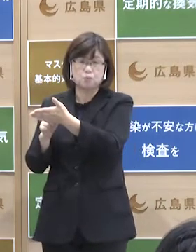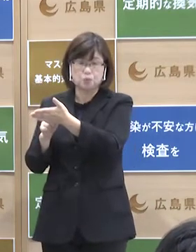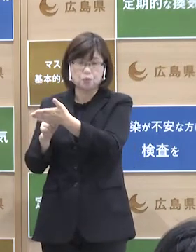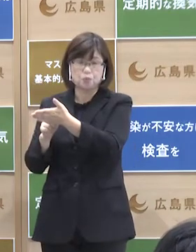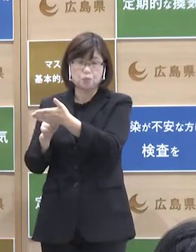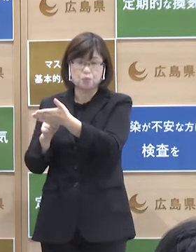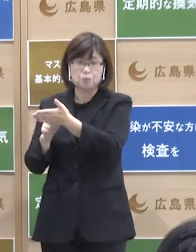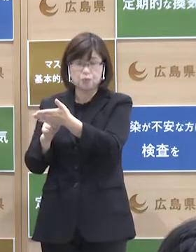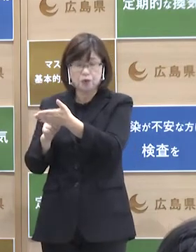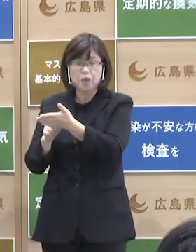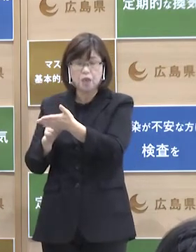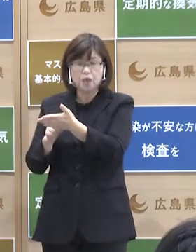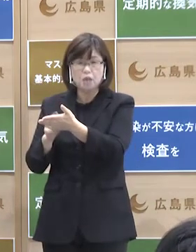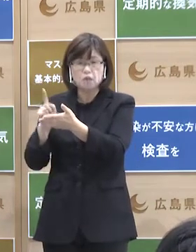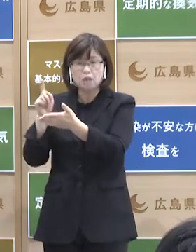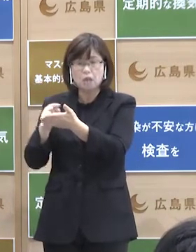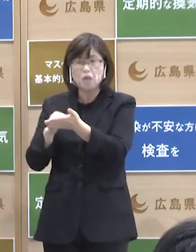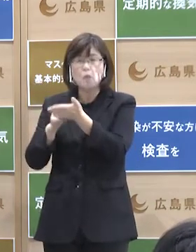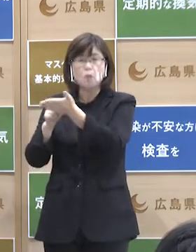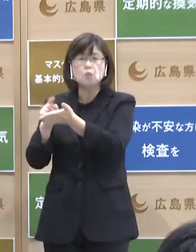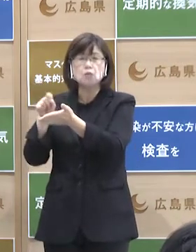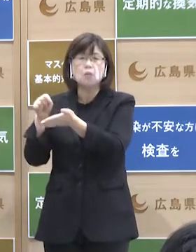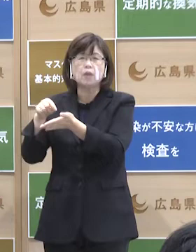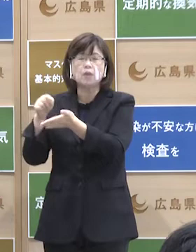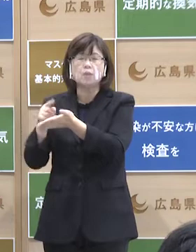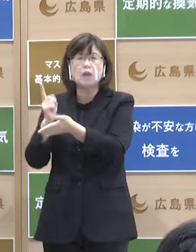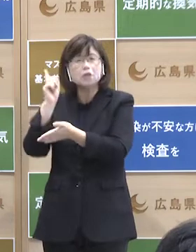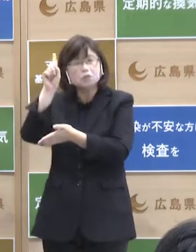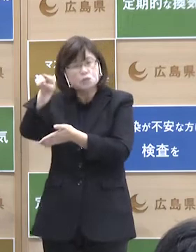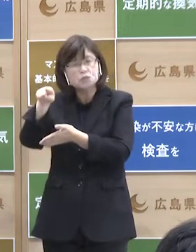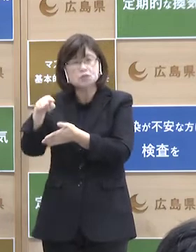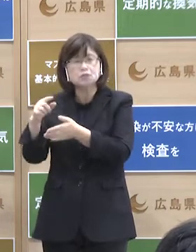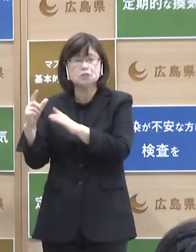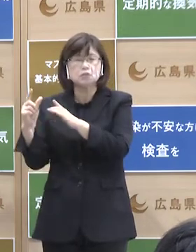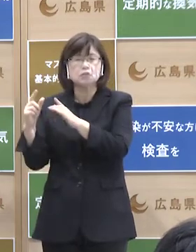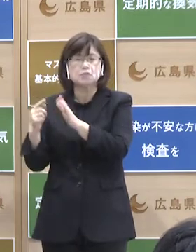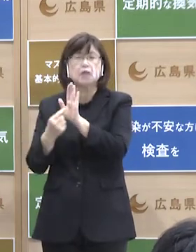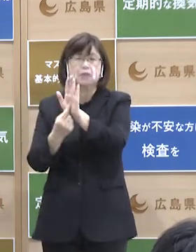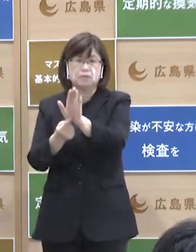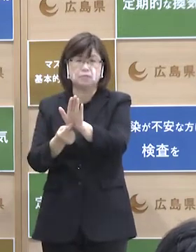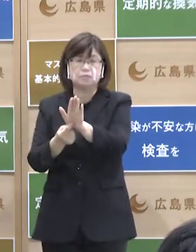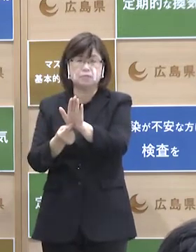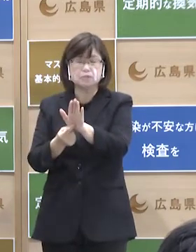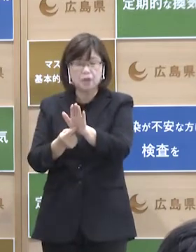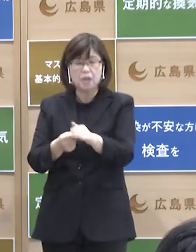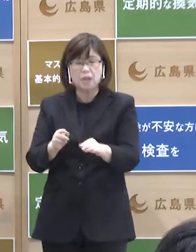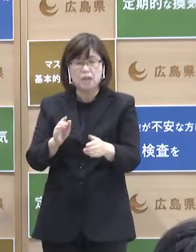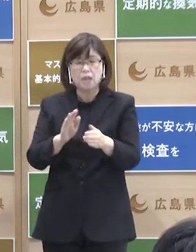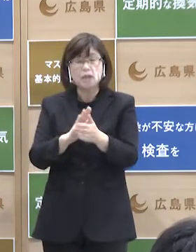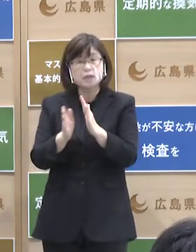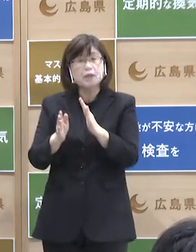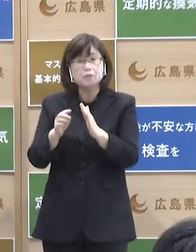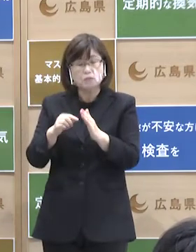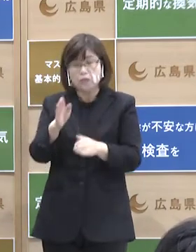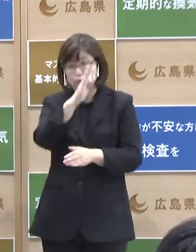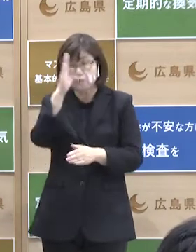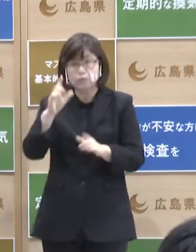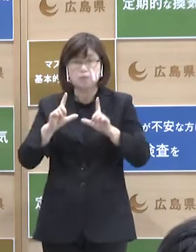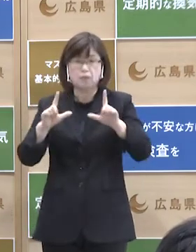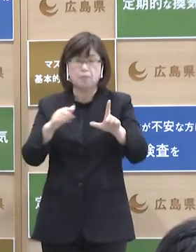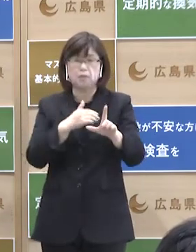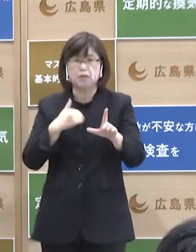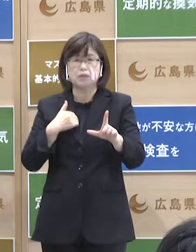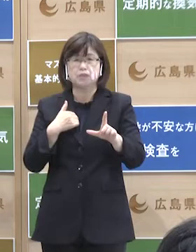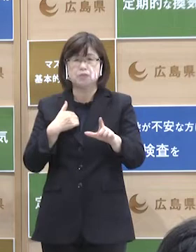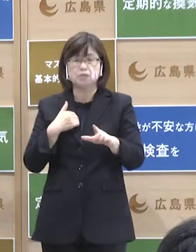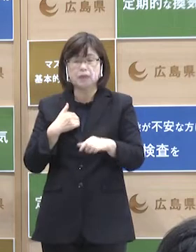やつは次の日に出てくるんですね。で、県は当日に公表を行うということになるので、これはどうし